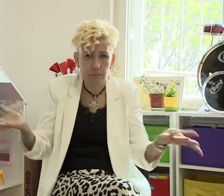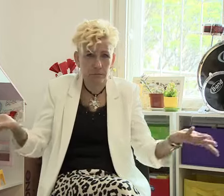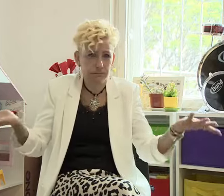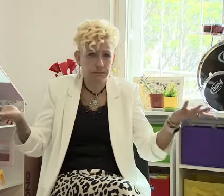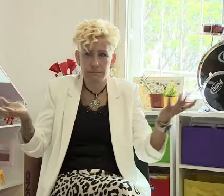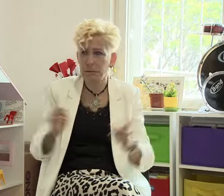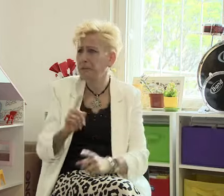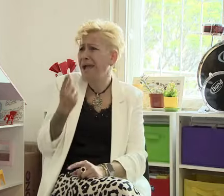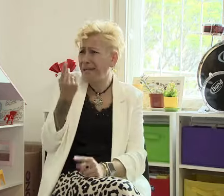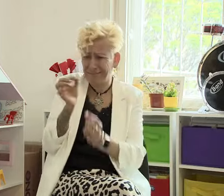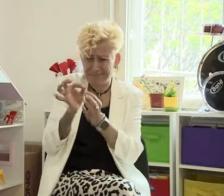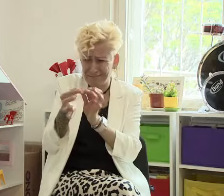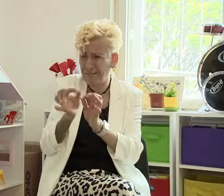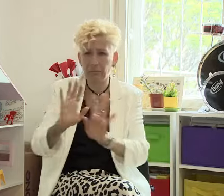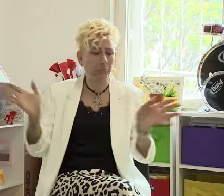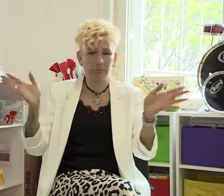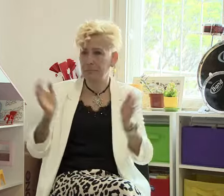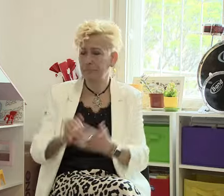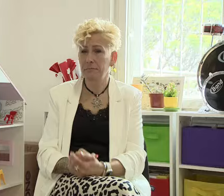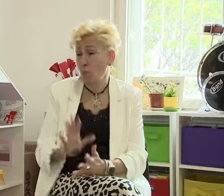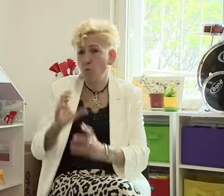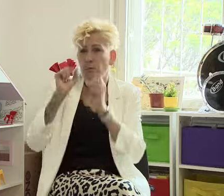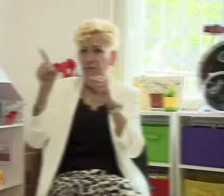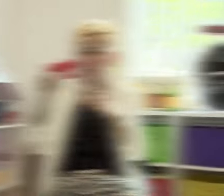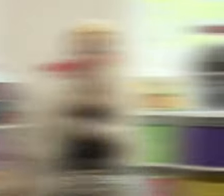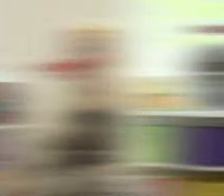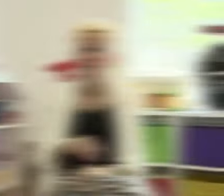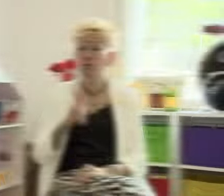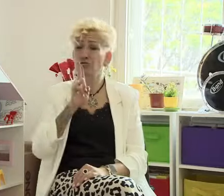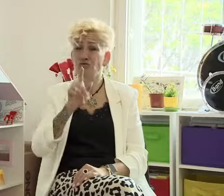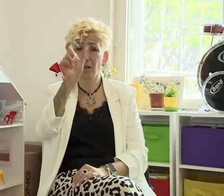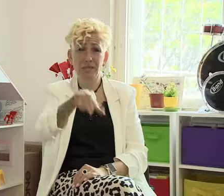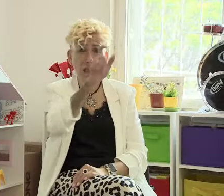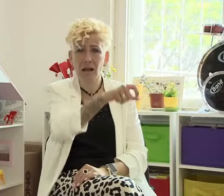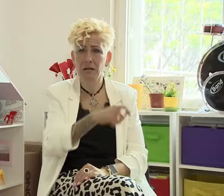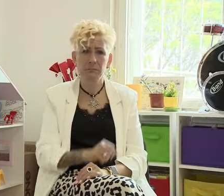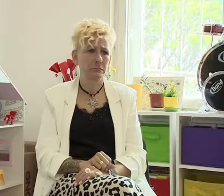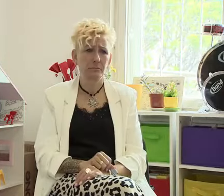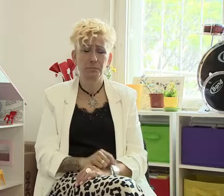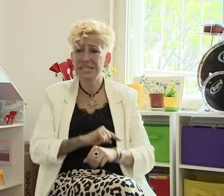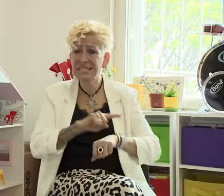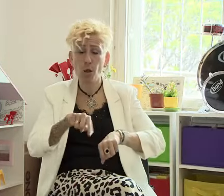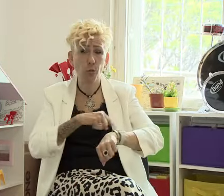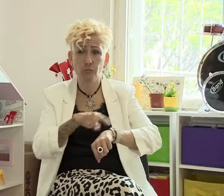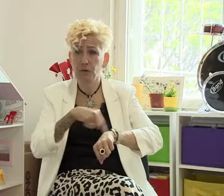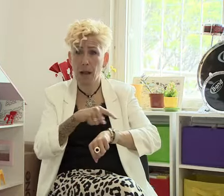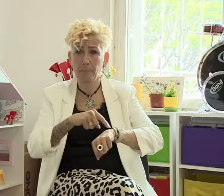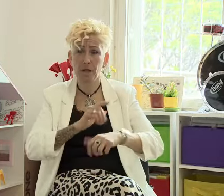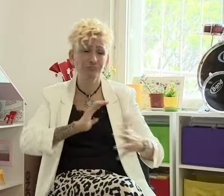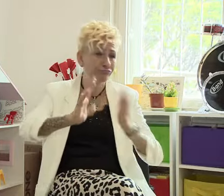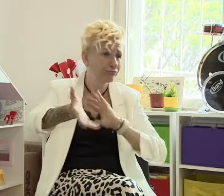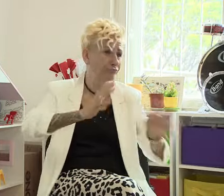чуващи. Аз бях шокирана от високото ниво на владеене на жестовият език. Учителите през цялото време използваха жестовият